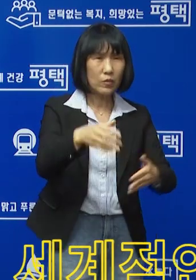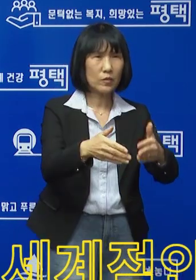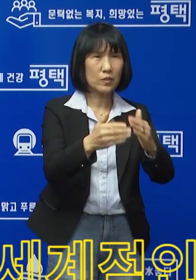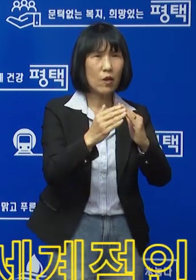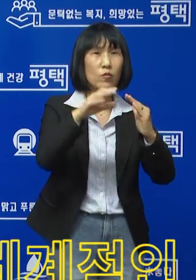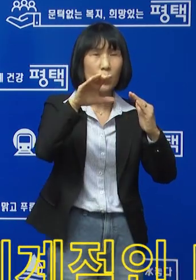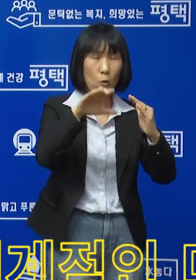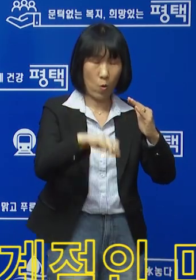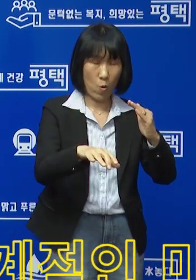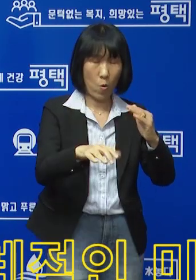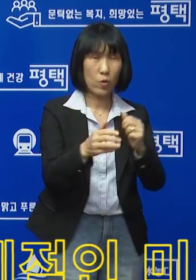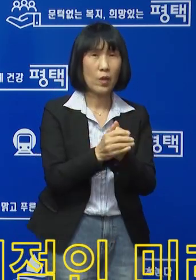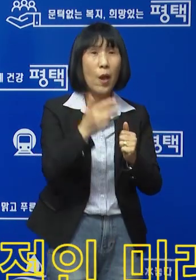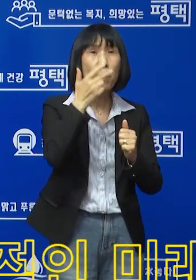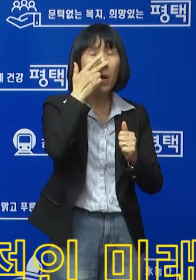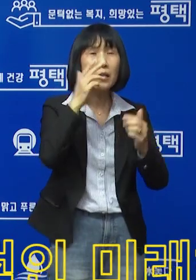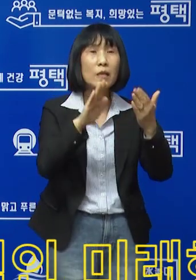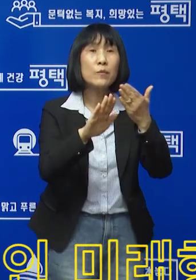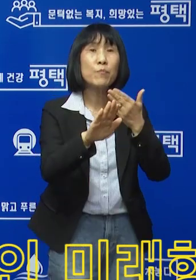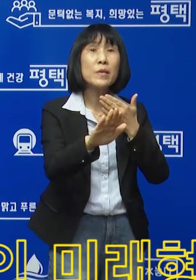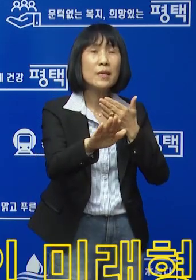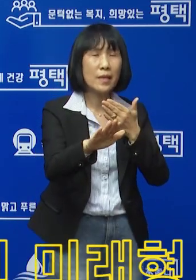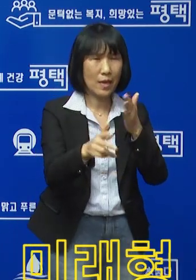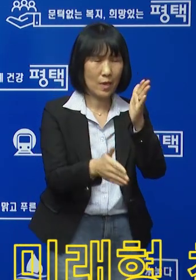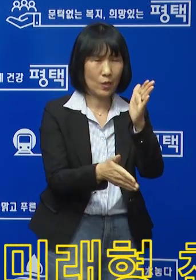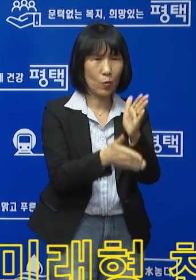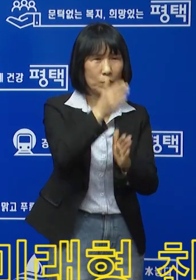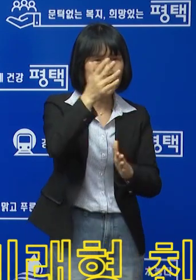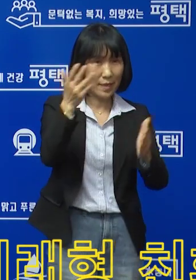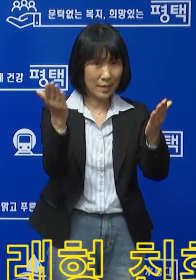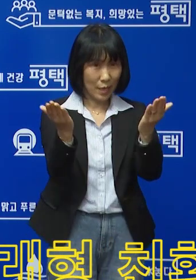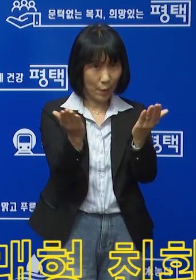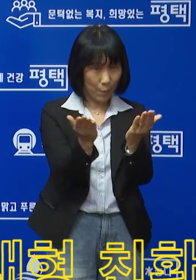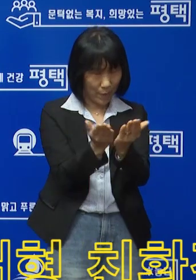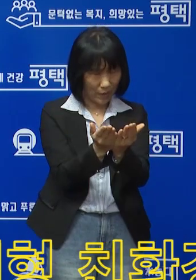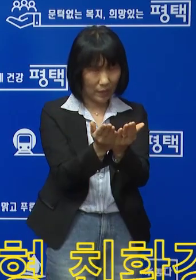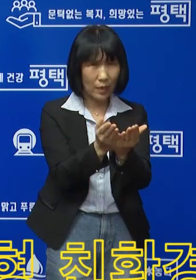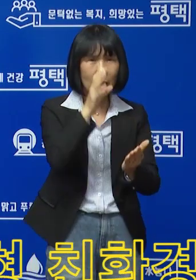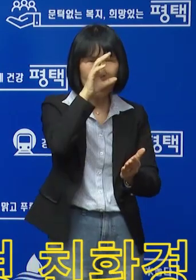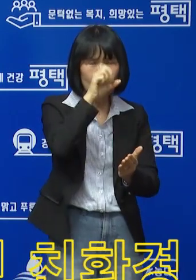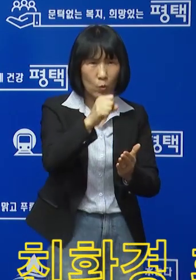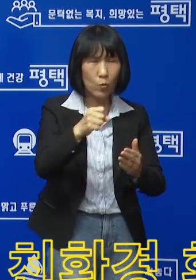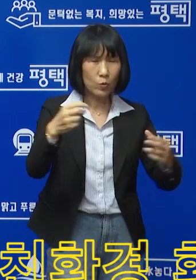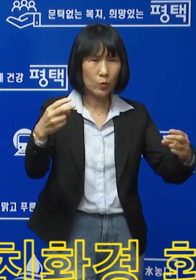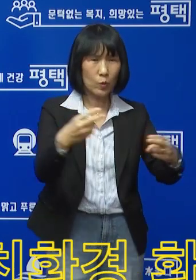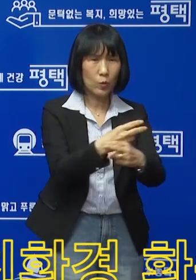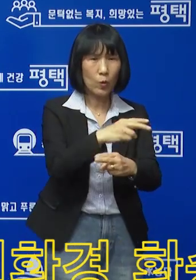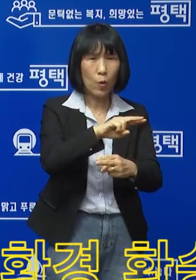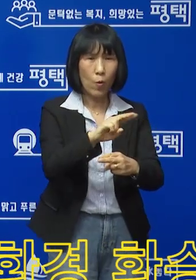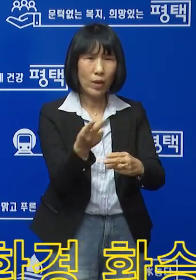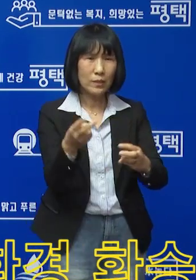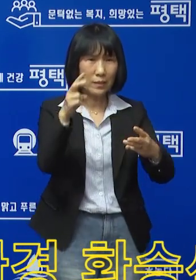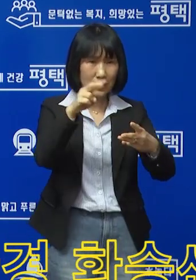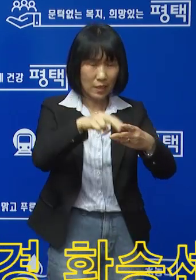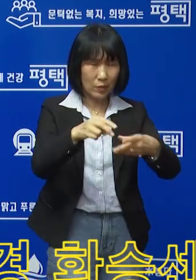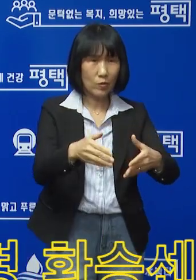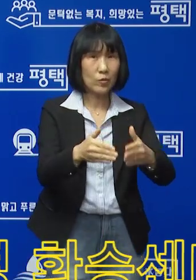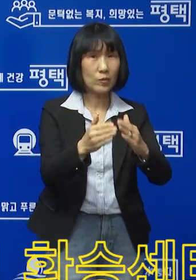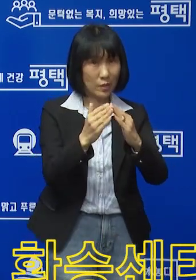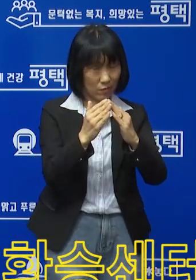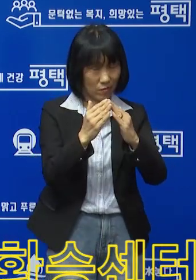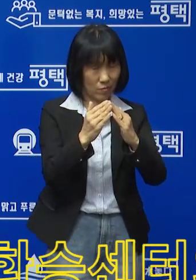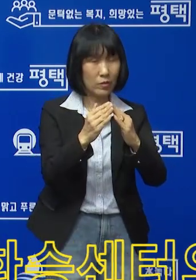도시에 걸맞는 대한민국을 대표하는 미래형 교통 허브로 조성될 수 있도록 정성껏 준비해 나가겠습니다.